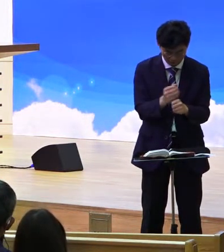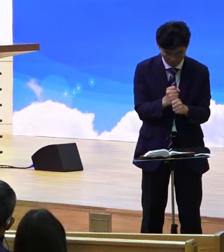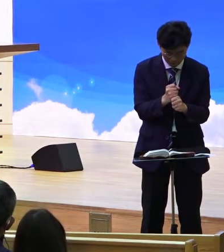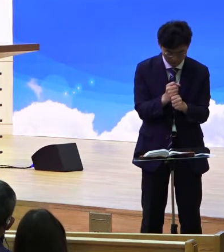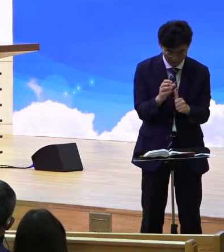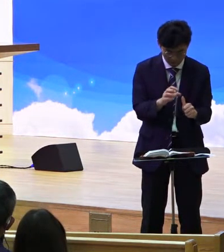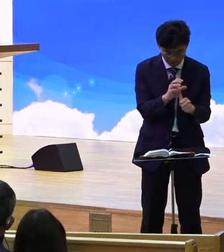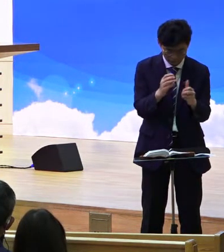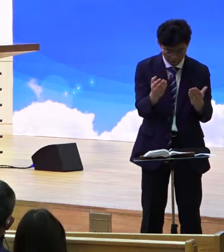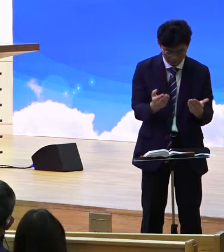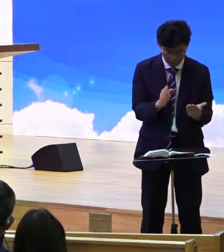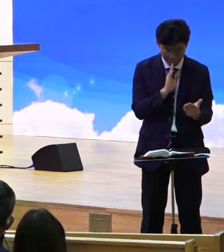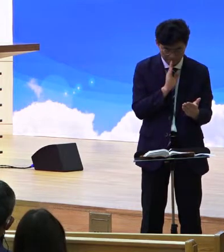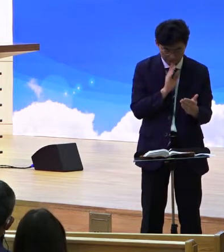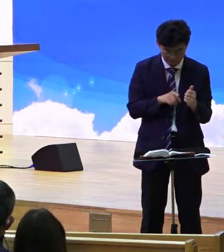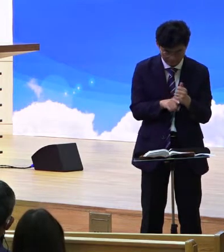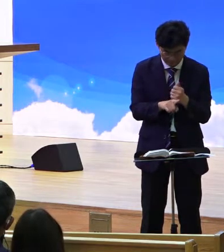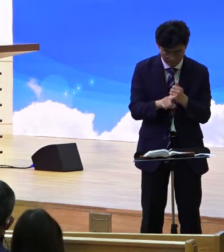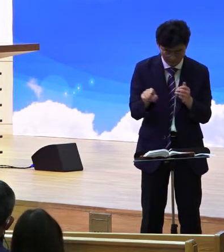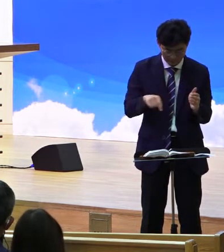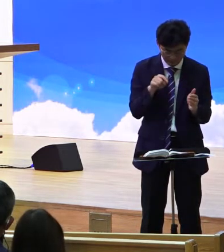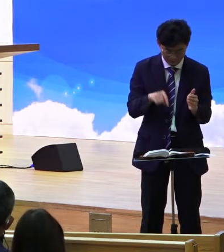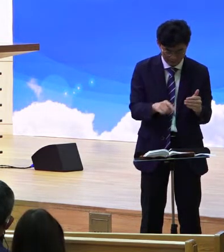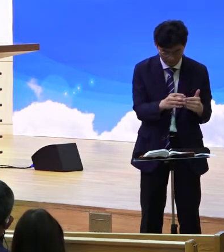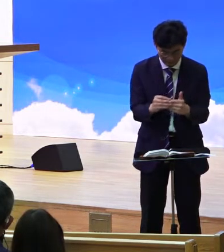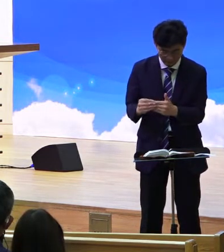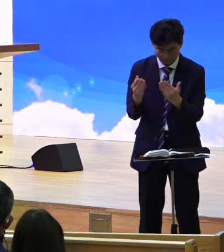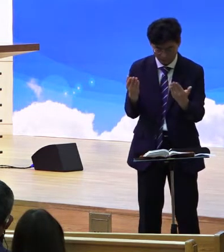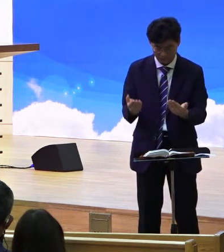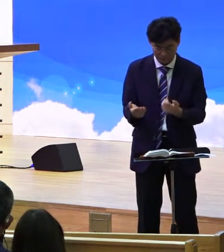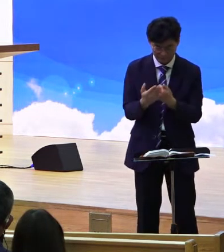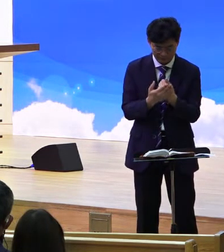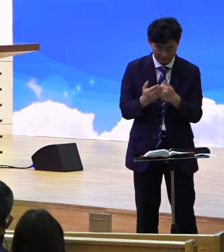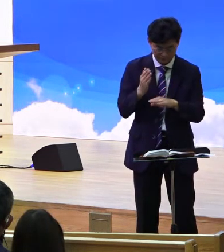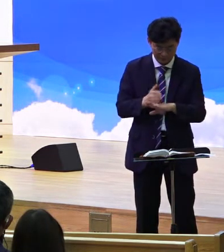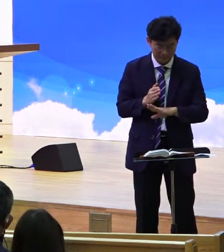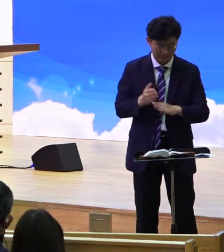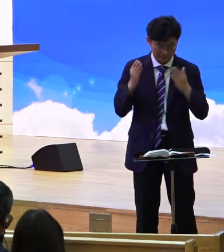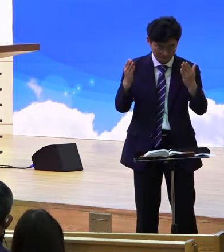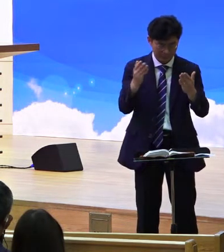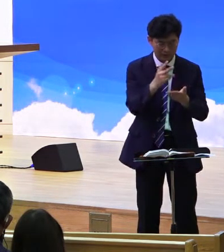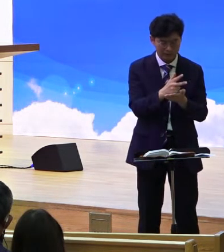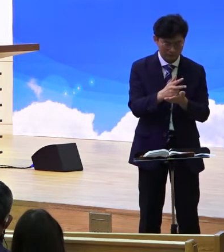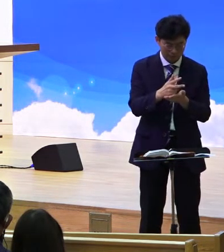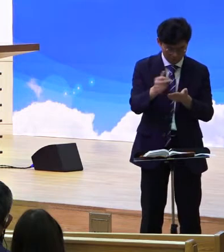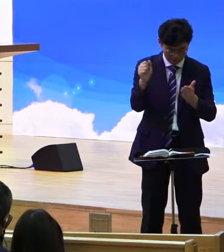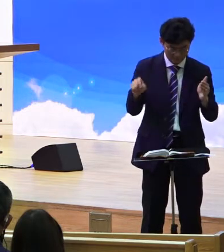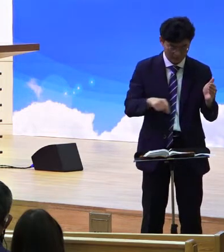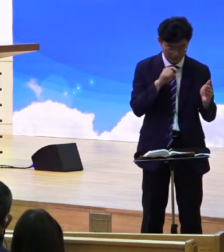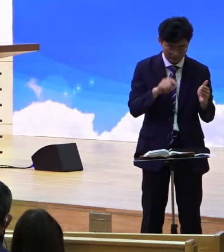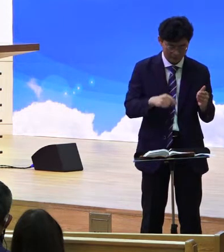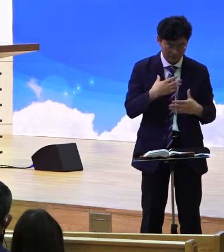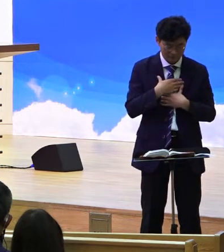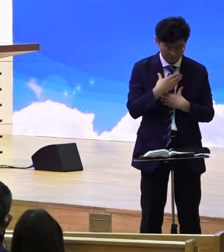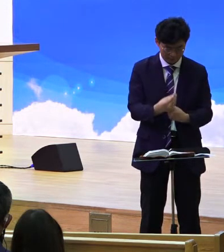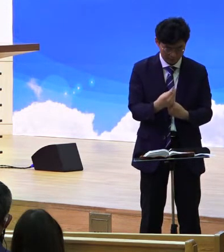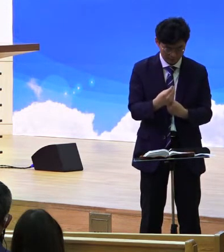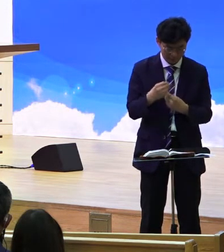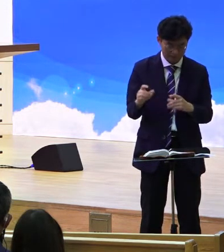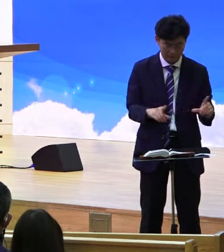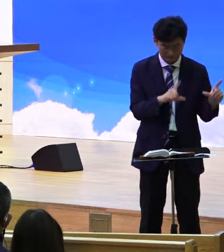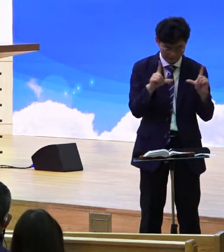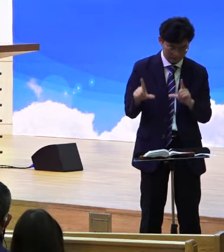진리 가운데 인도해 주신 주님의 은혜에 감사를 드립니다. 주님 안에서 평안을 누리며 살던 저희들이